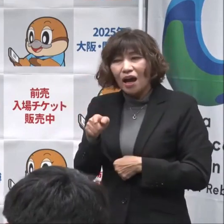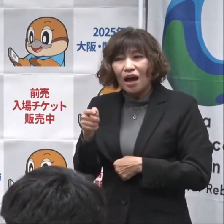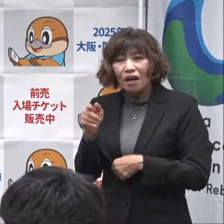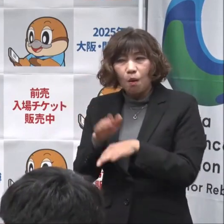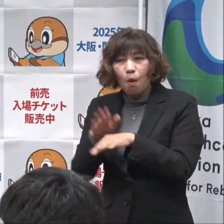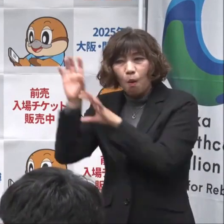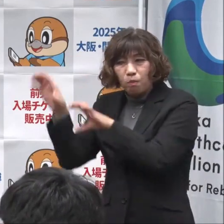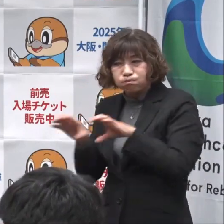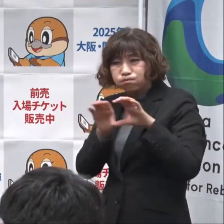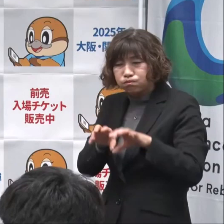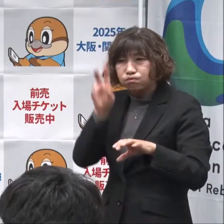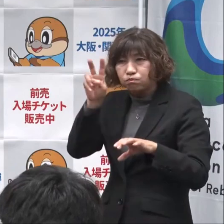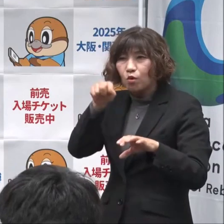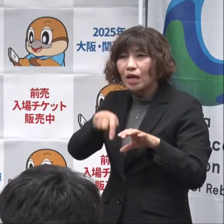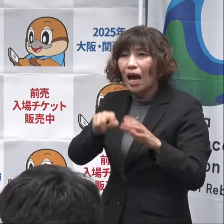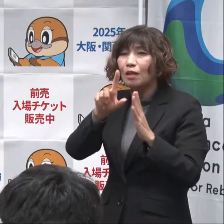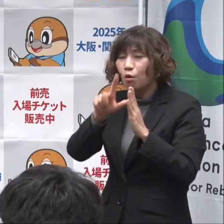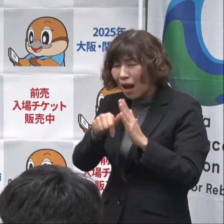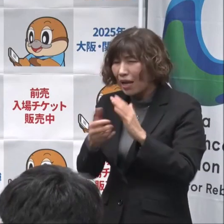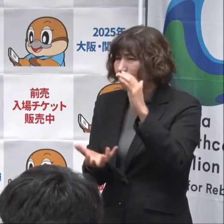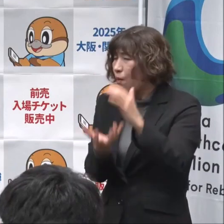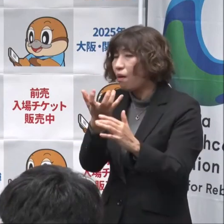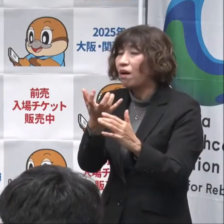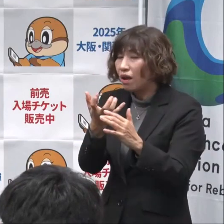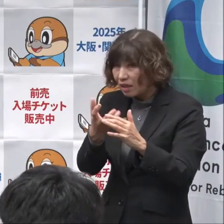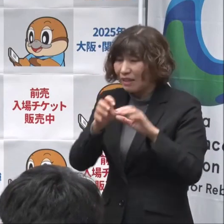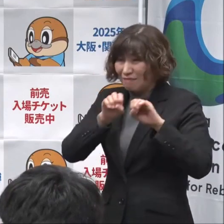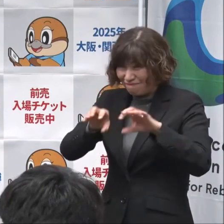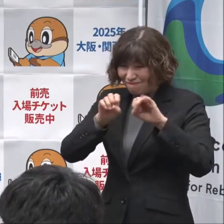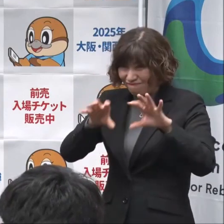ということになると思います。なので、